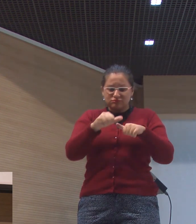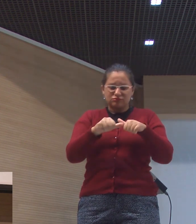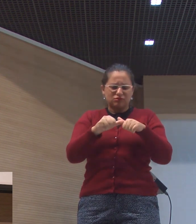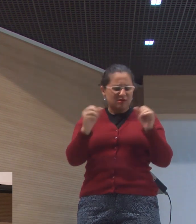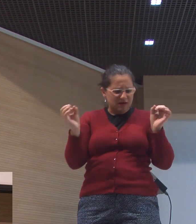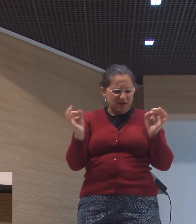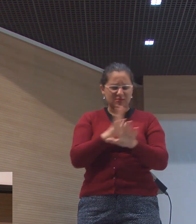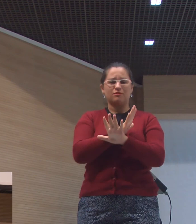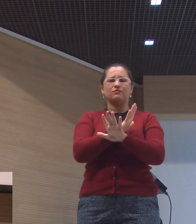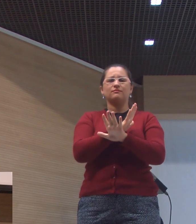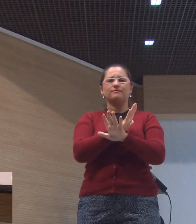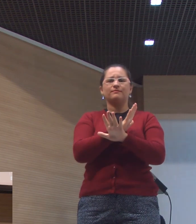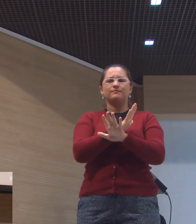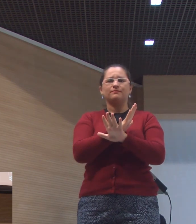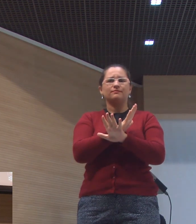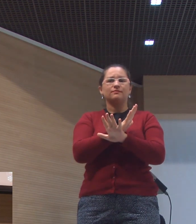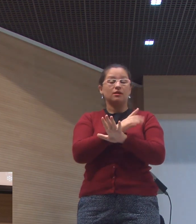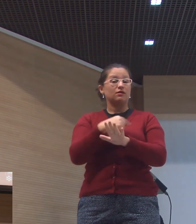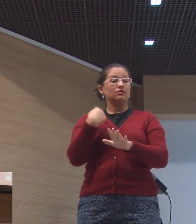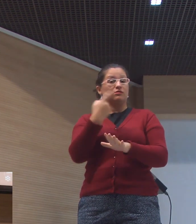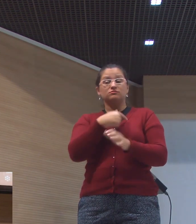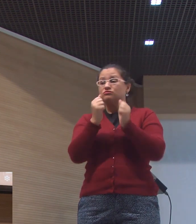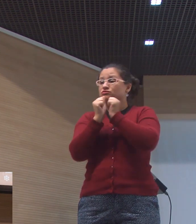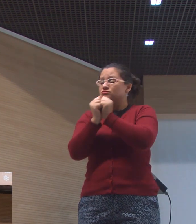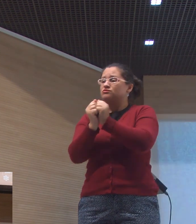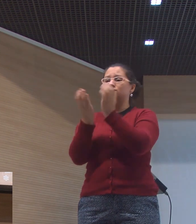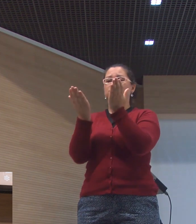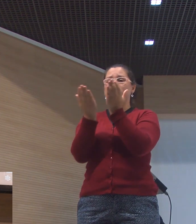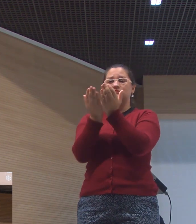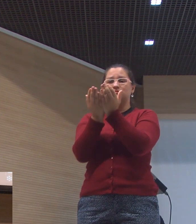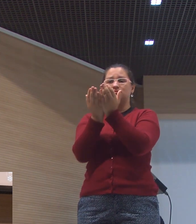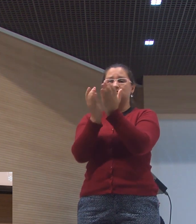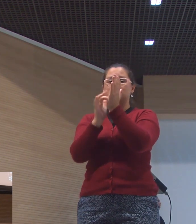Estamos em Cristo. A Bíblia diz que não há mais condenação para